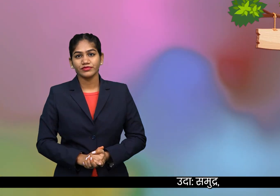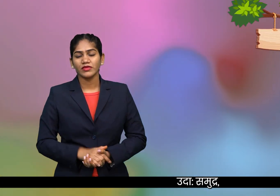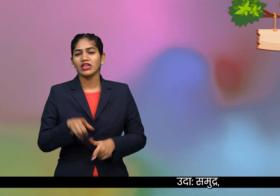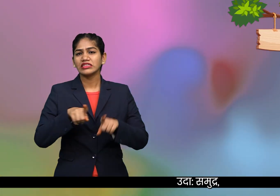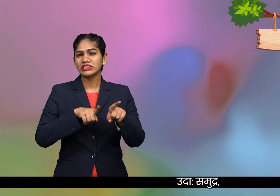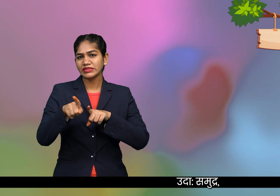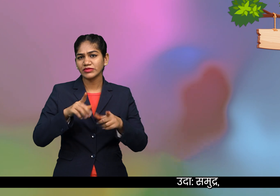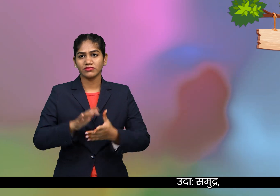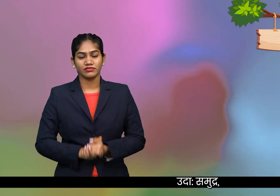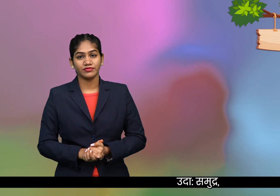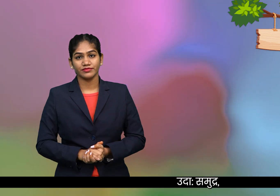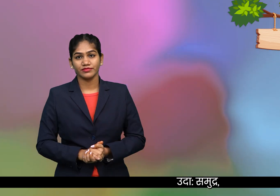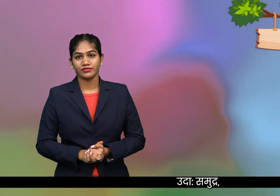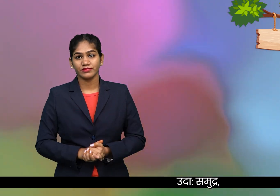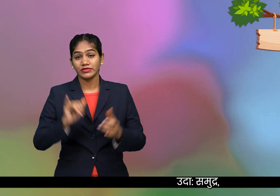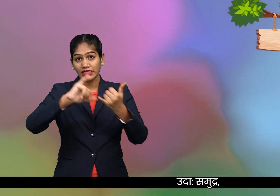उदाहरण समुद्र